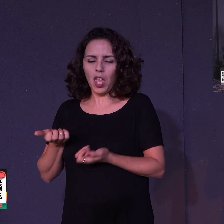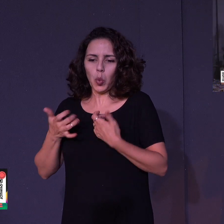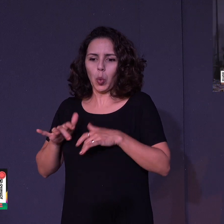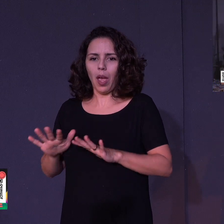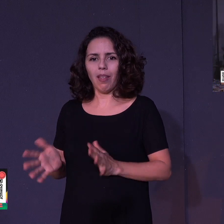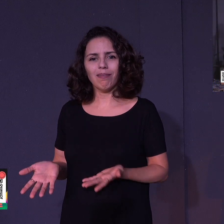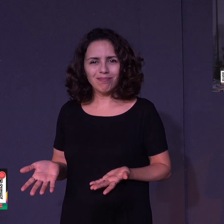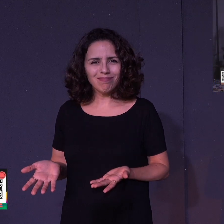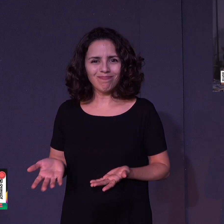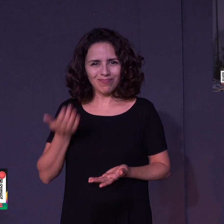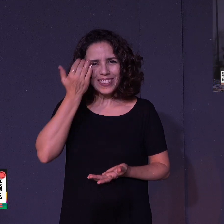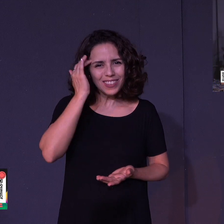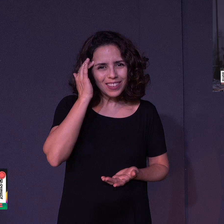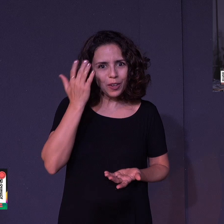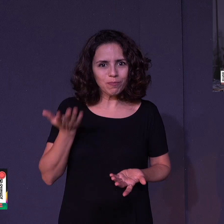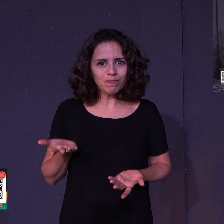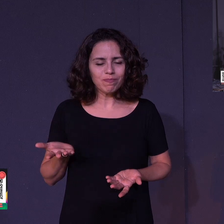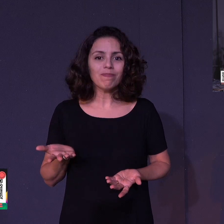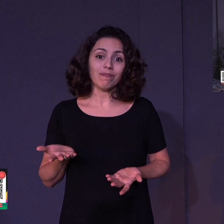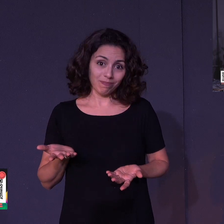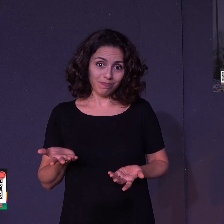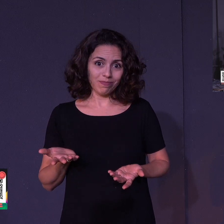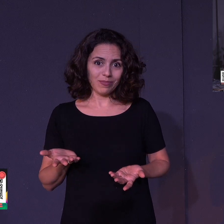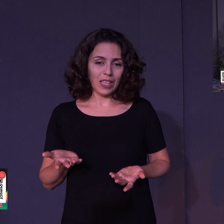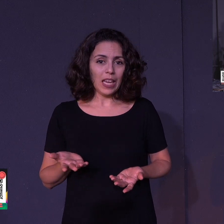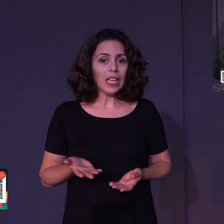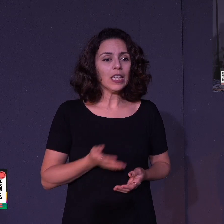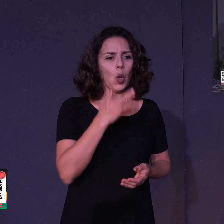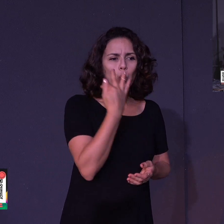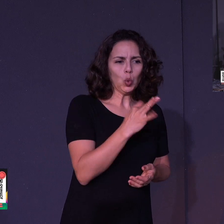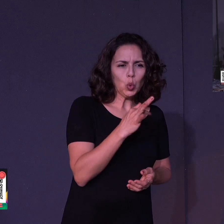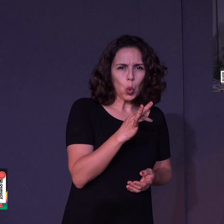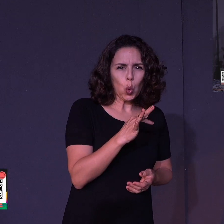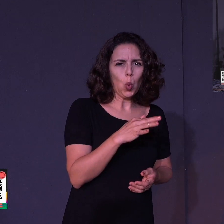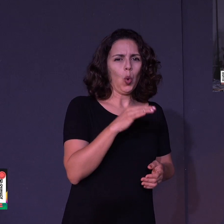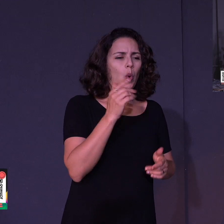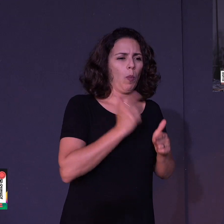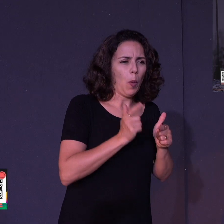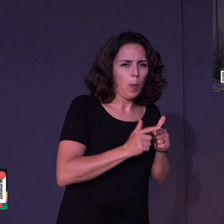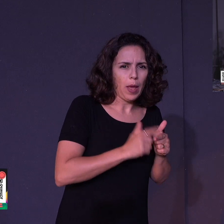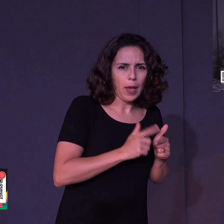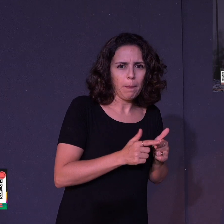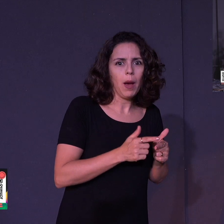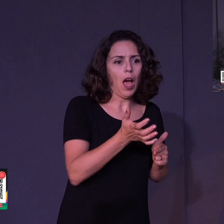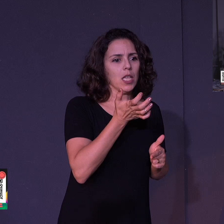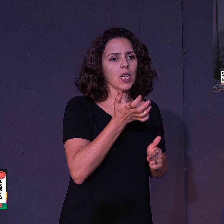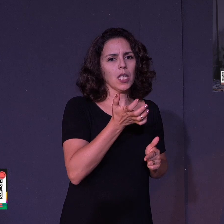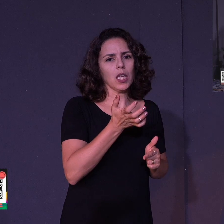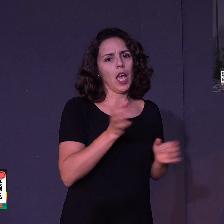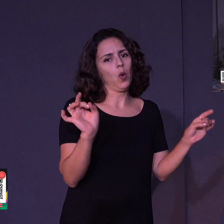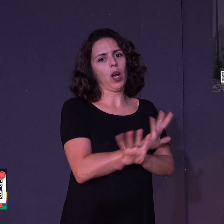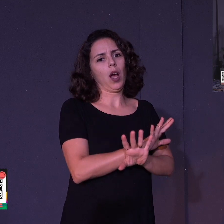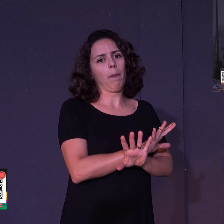tranquilidade, e alívio e felicidade em meio às dores da dificuldade. Eu vou repetir. O final das coisas pode nos